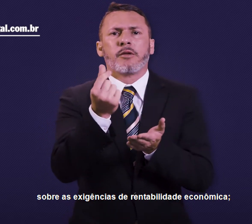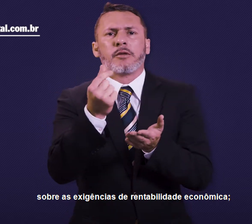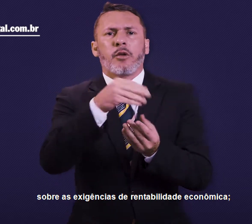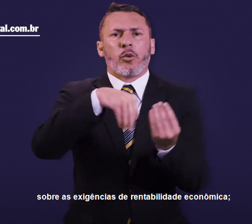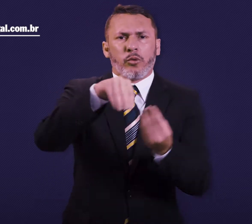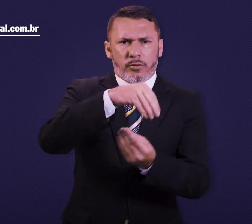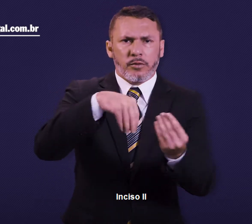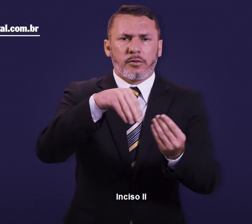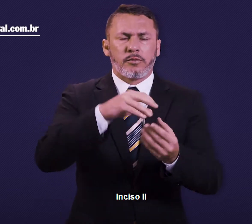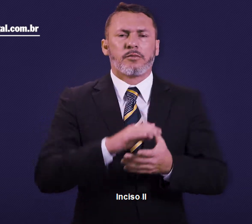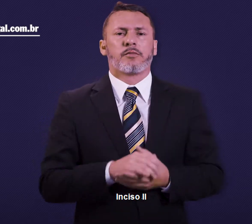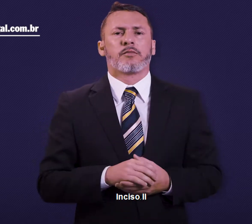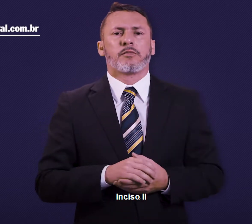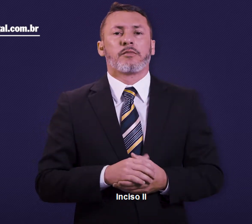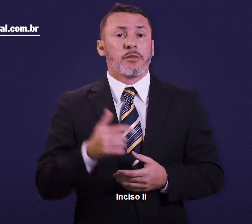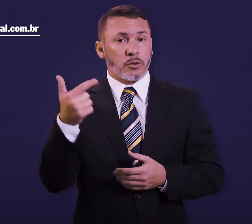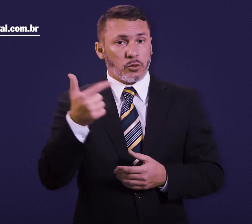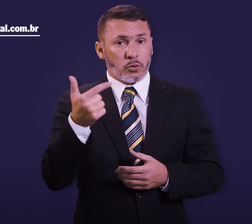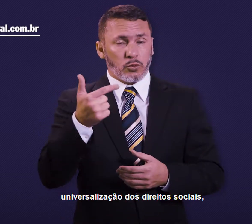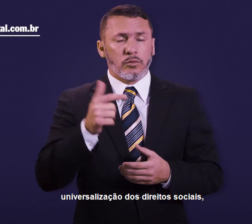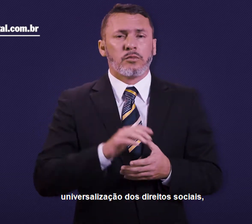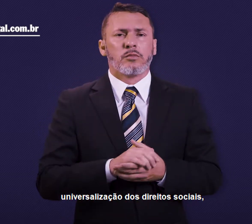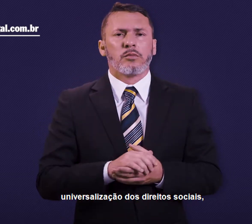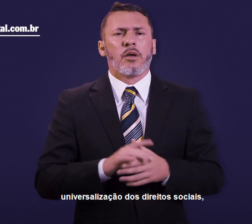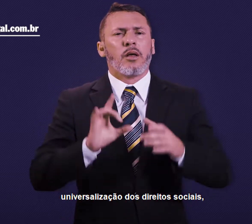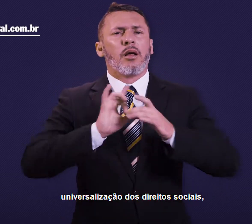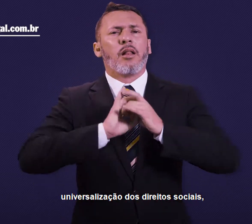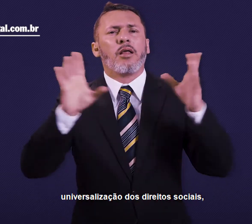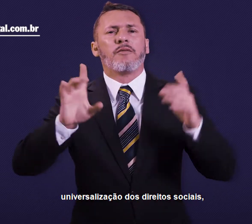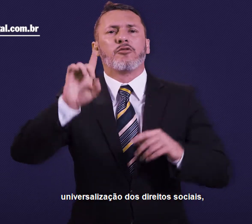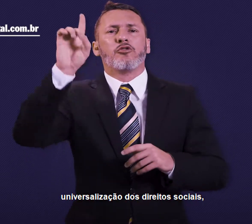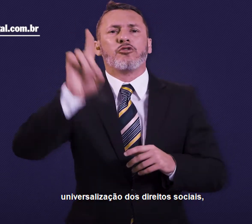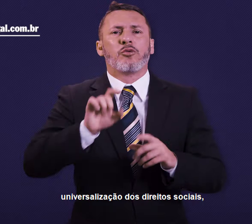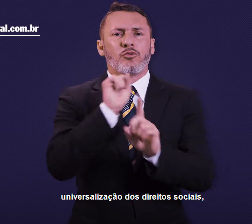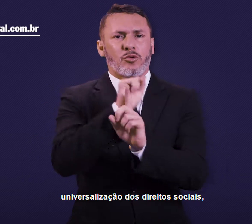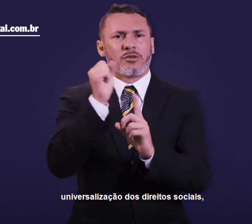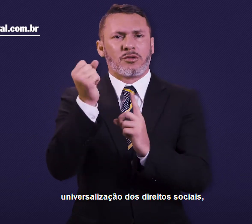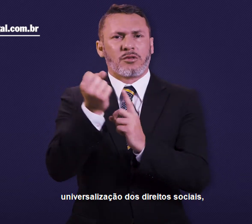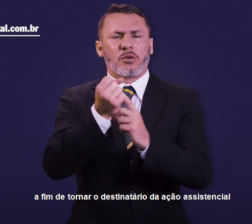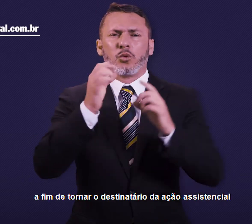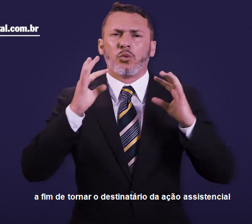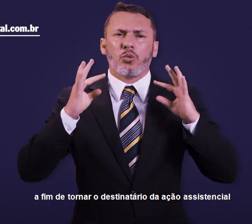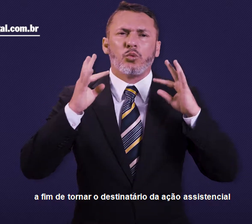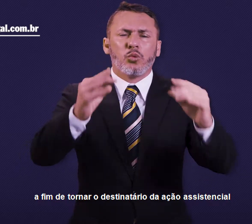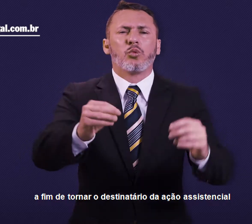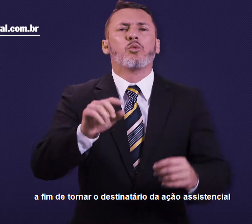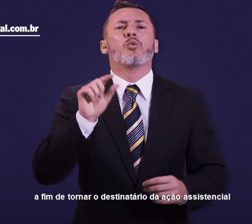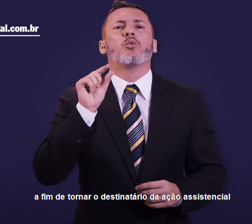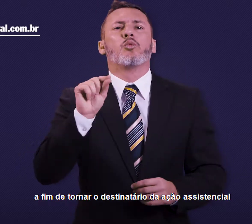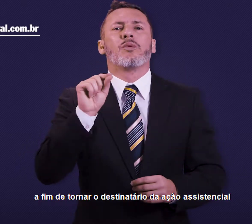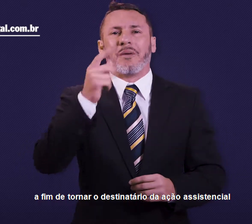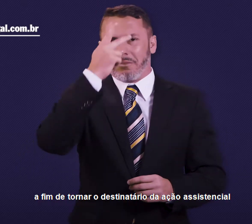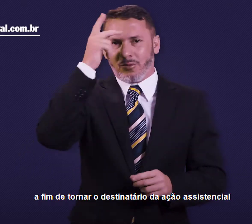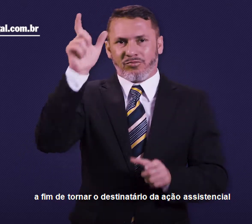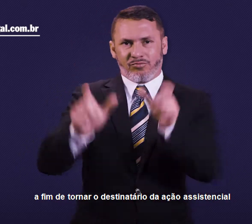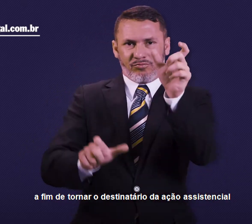econômica. Inciso 2. Universalização dos direitos sociais a fim de tornar o destinatário da